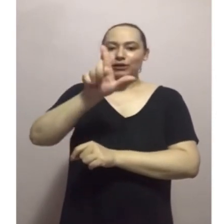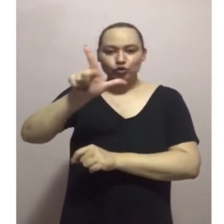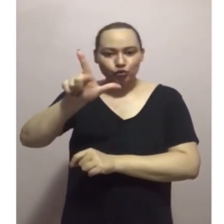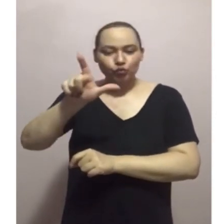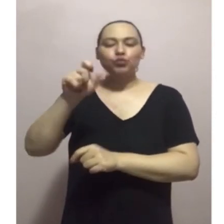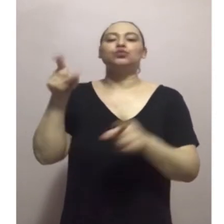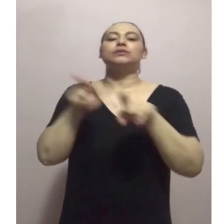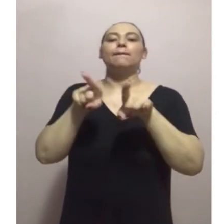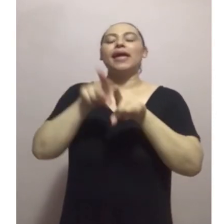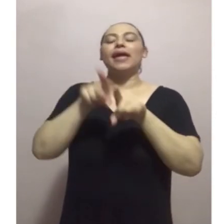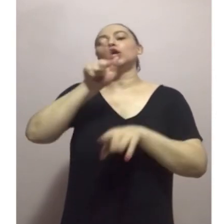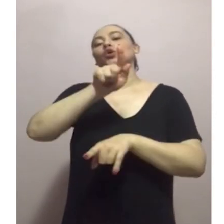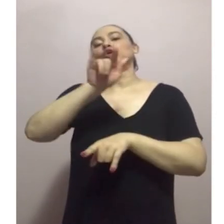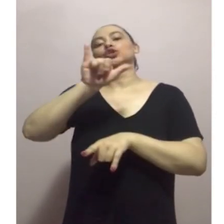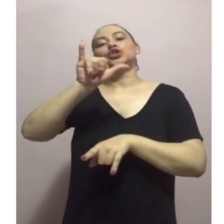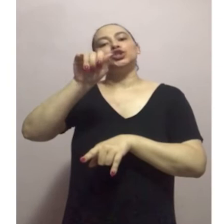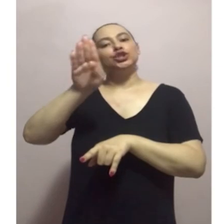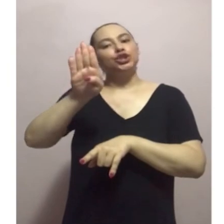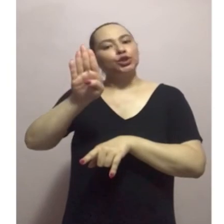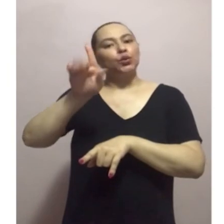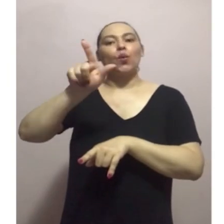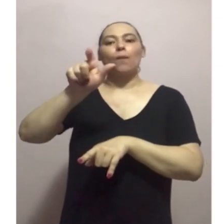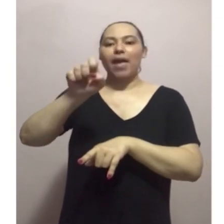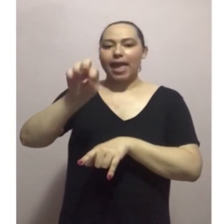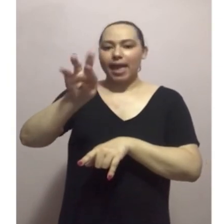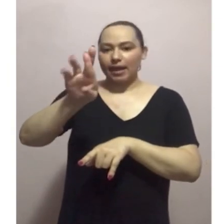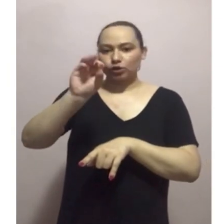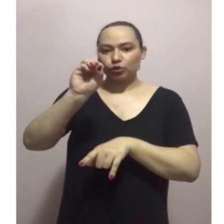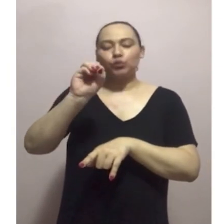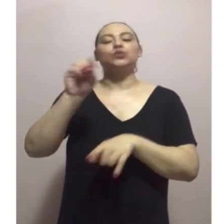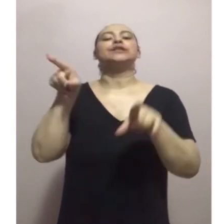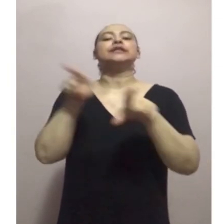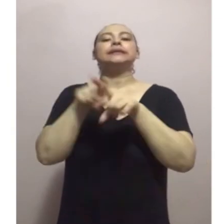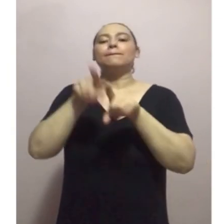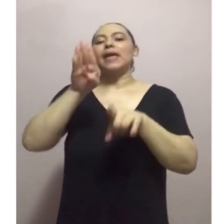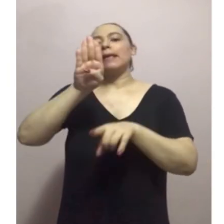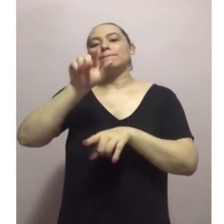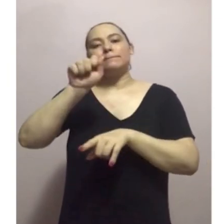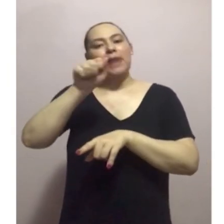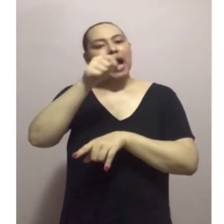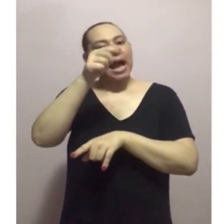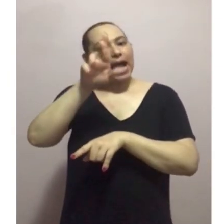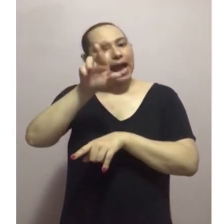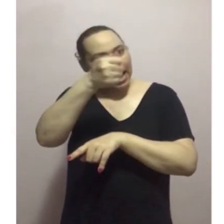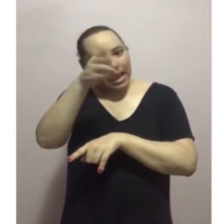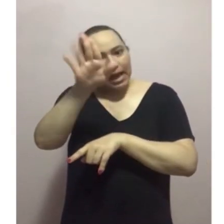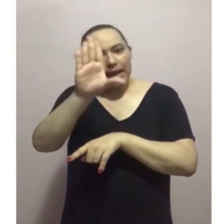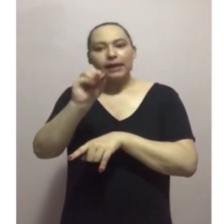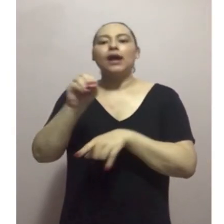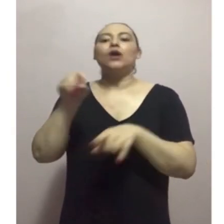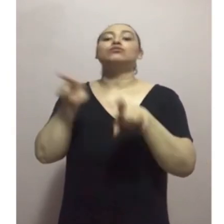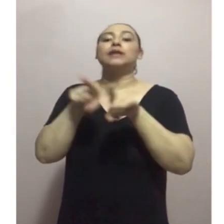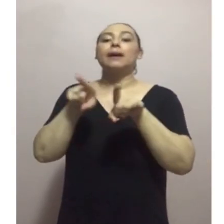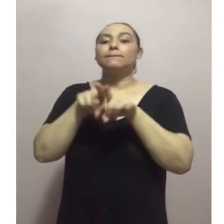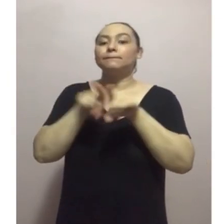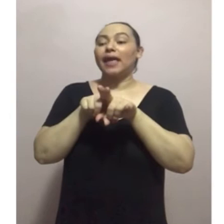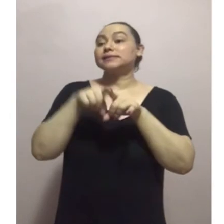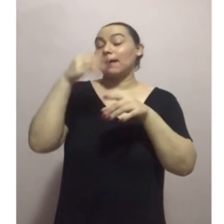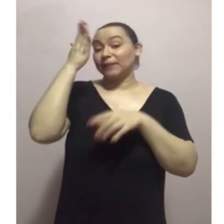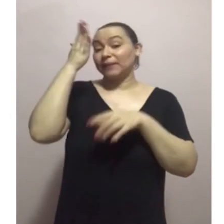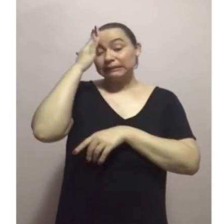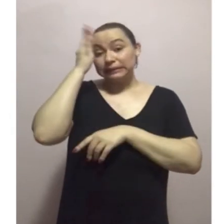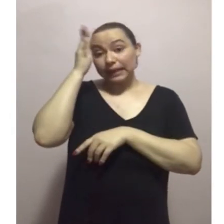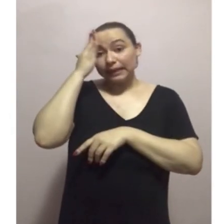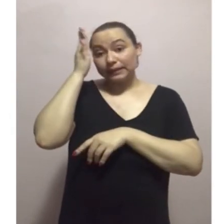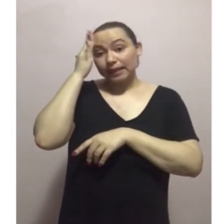enfim, Gilberto Scarpa, Éder Santos, Barão, eles também são obrigados a